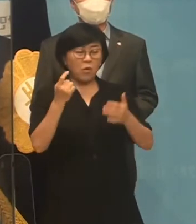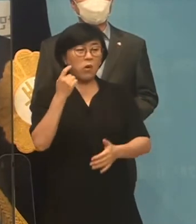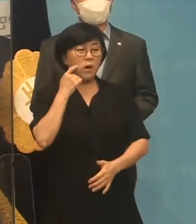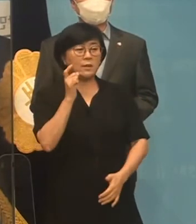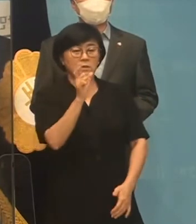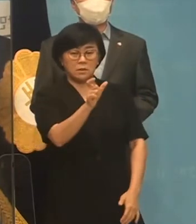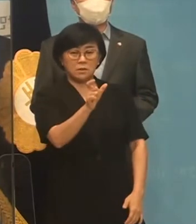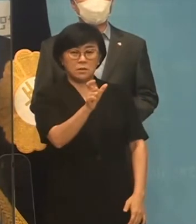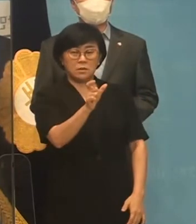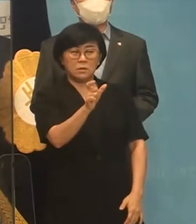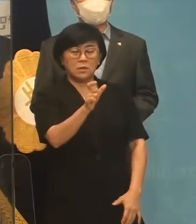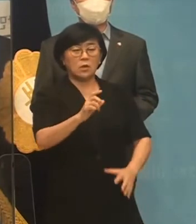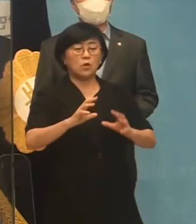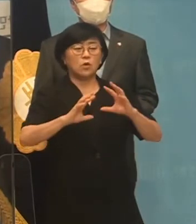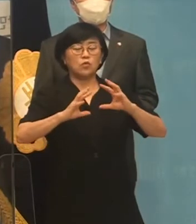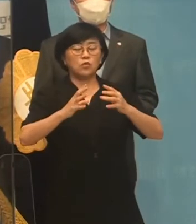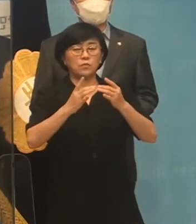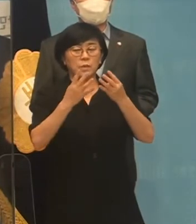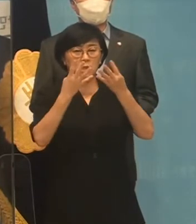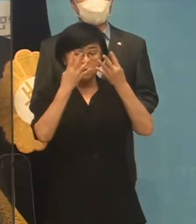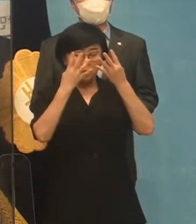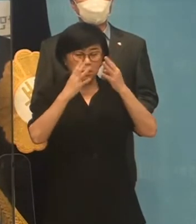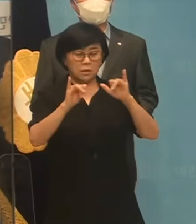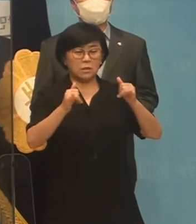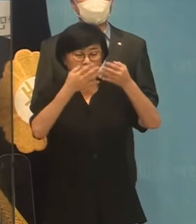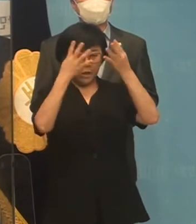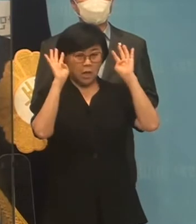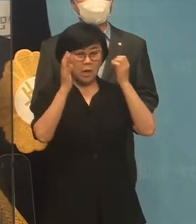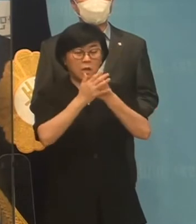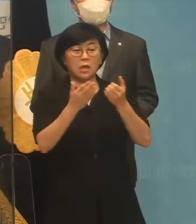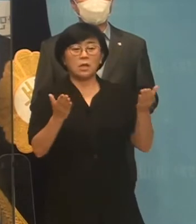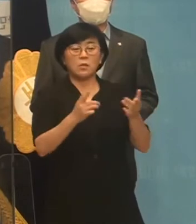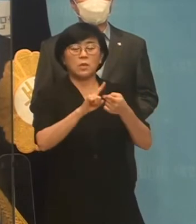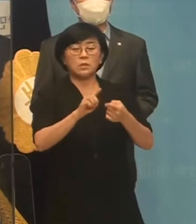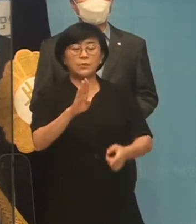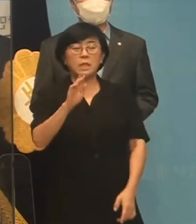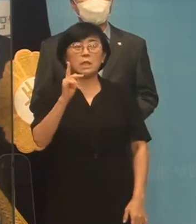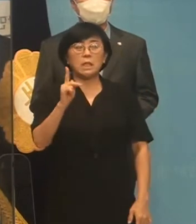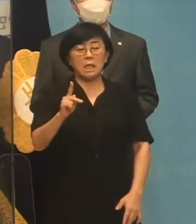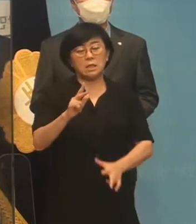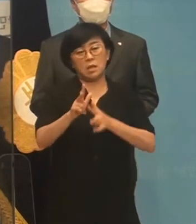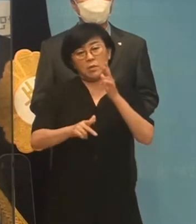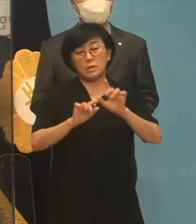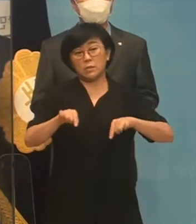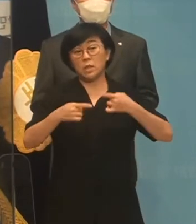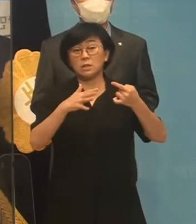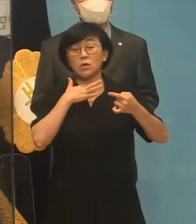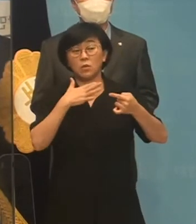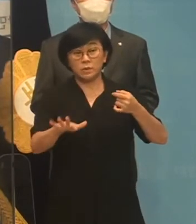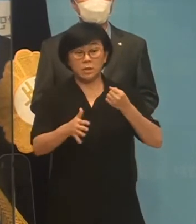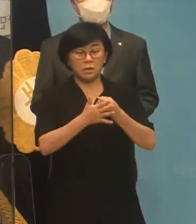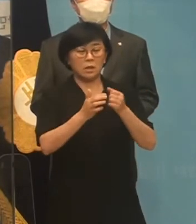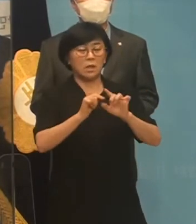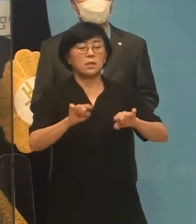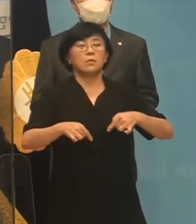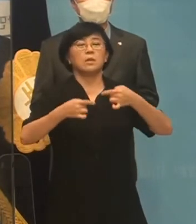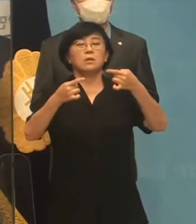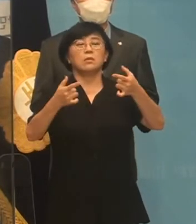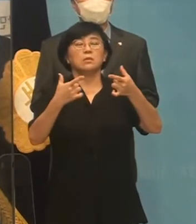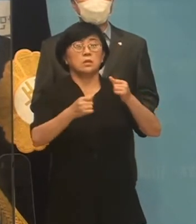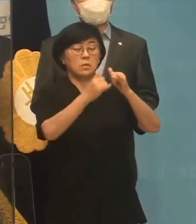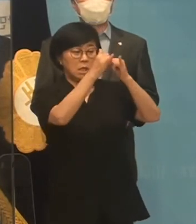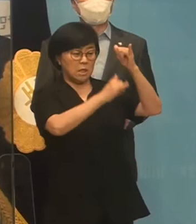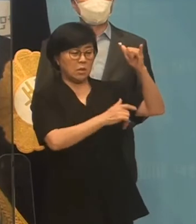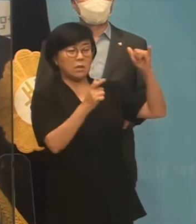작성했습니다. 국민대에 재학하면서도 BK21 사업에 참여한 적이 없음에도 마치 해당 사업에 참여한 것처럼